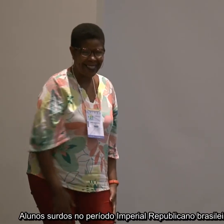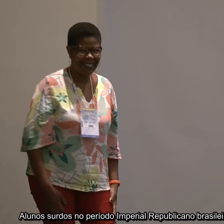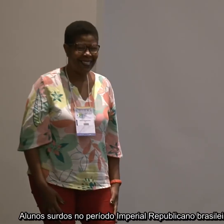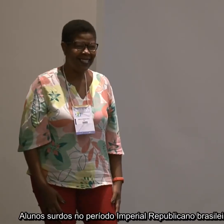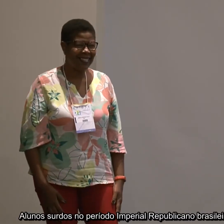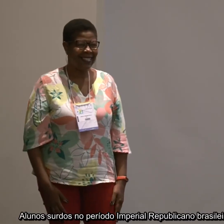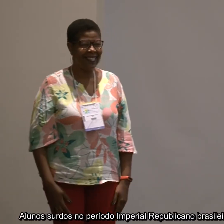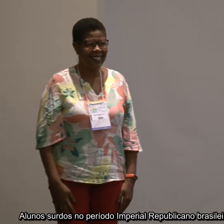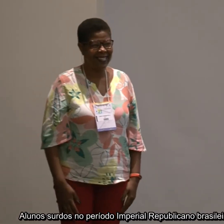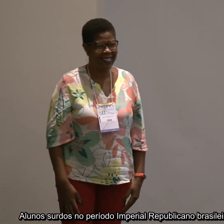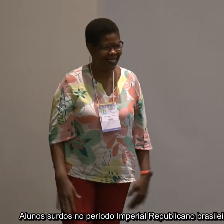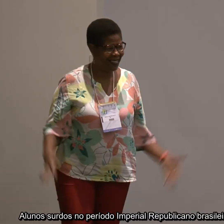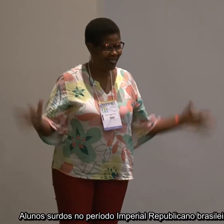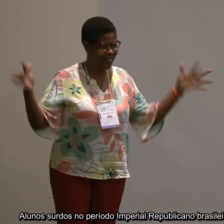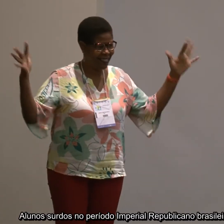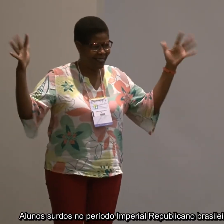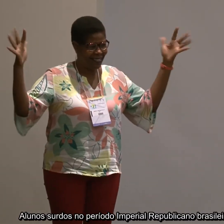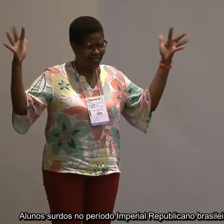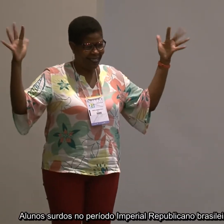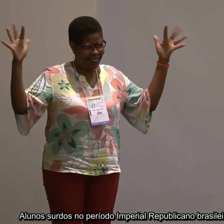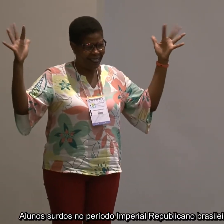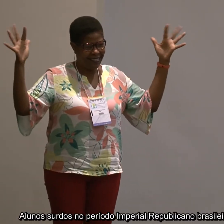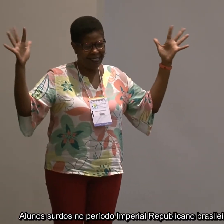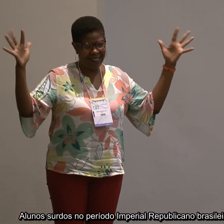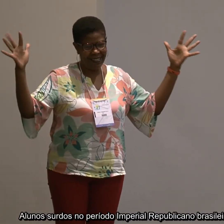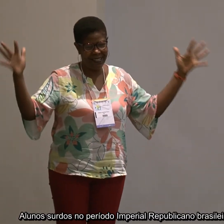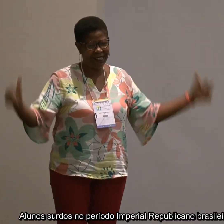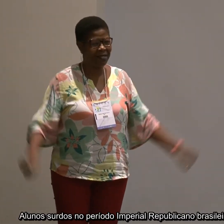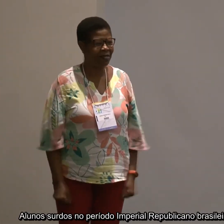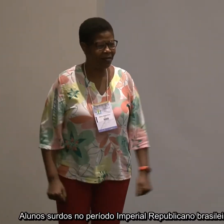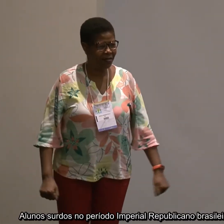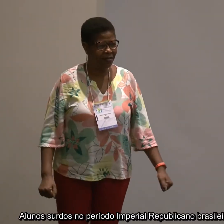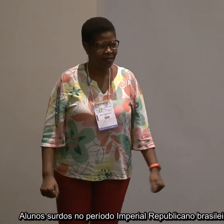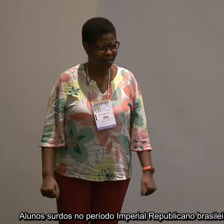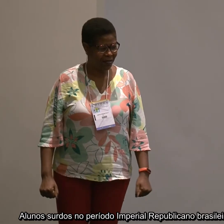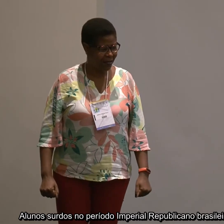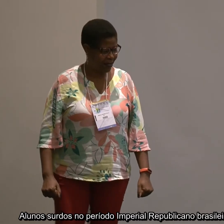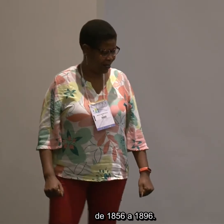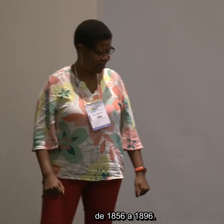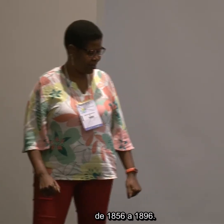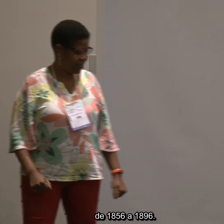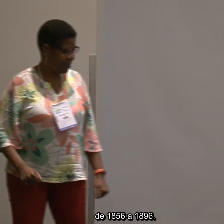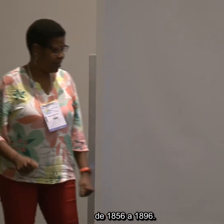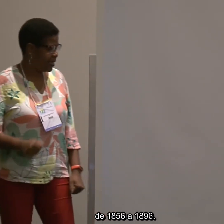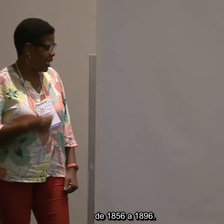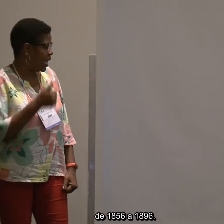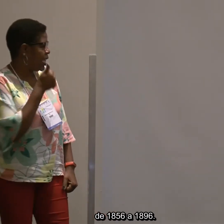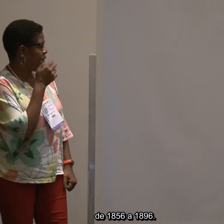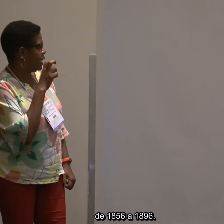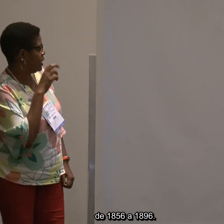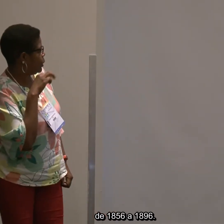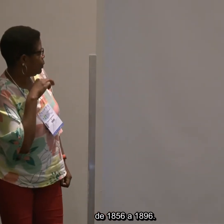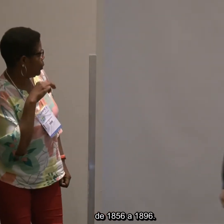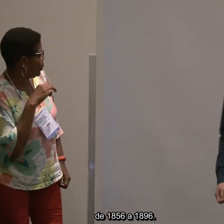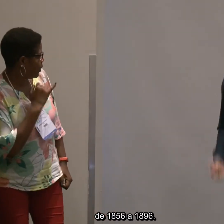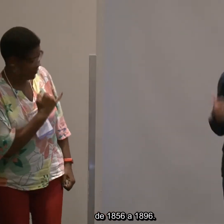alunos surdos no período imperial republicano brasileiro 1856 a 1896